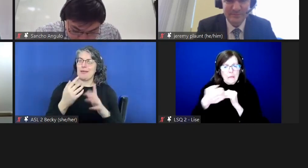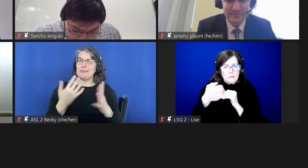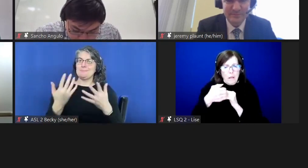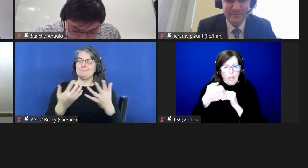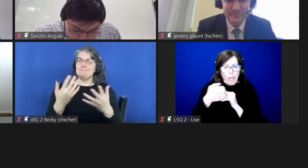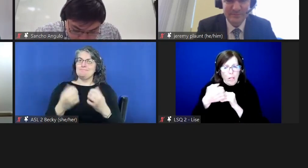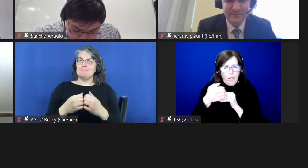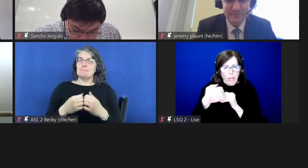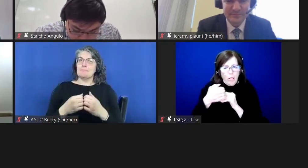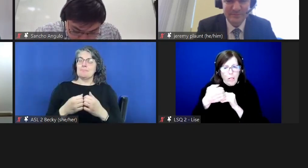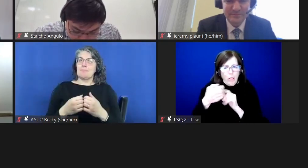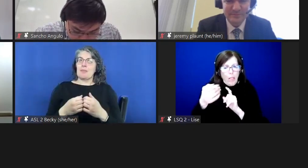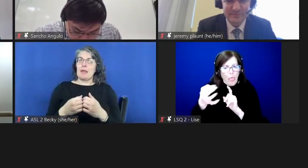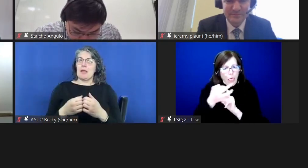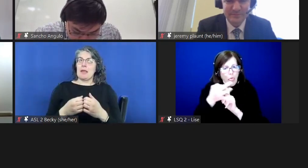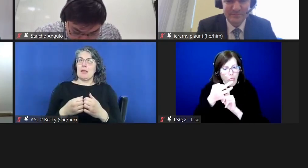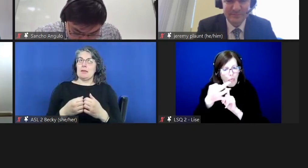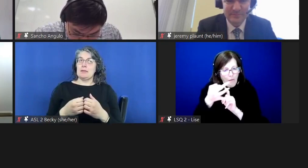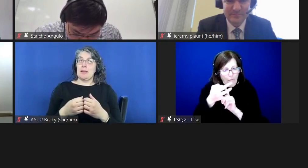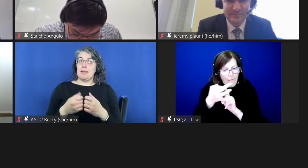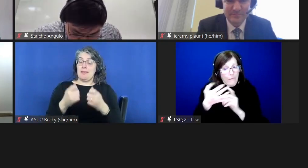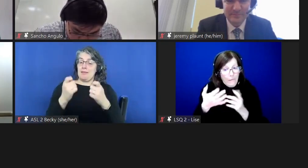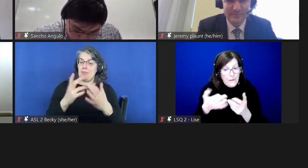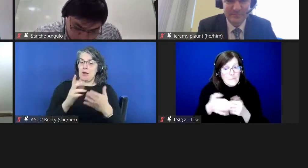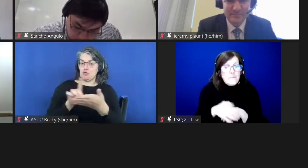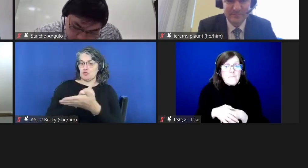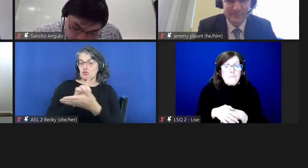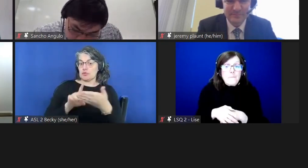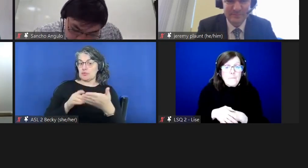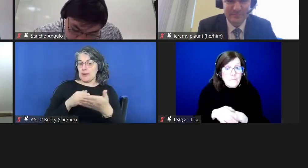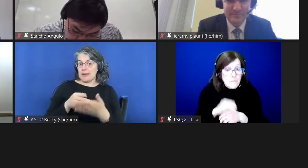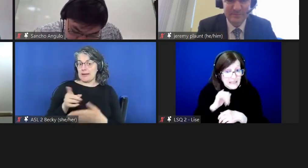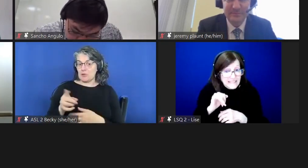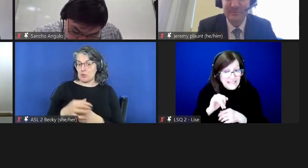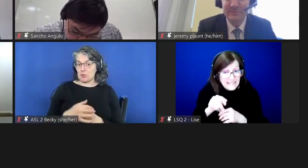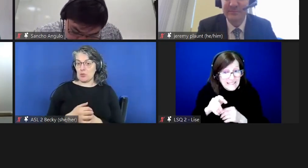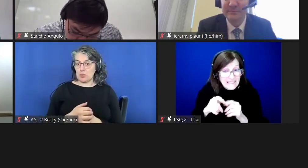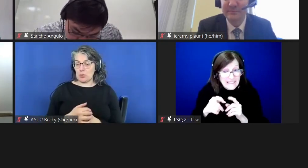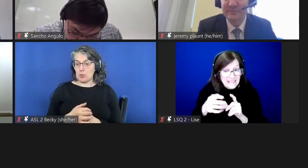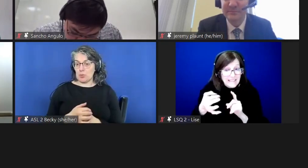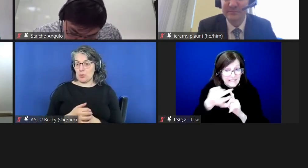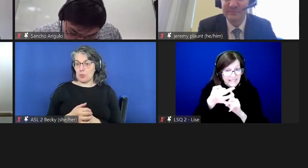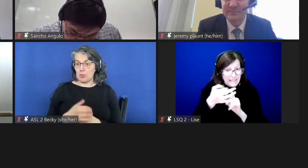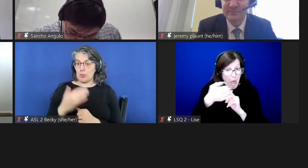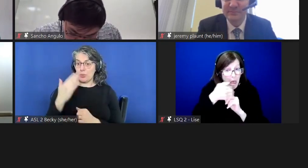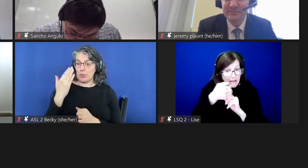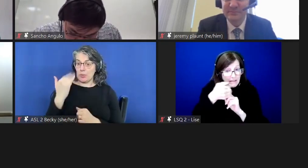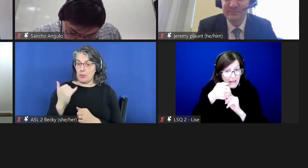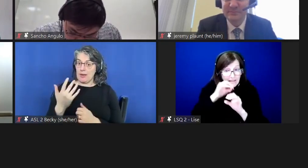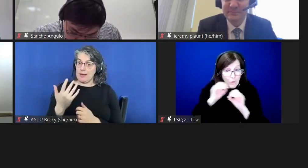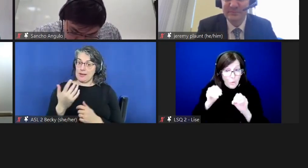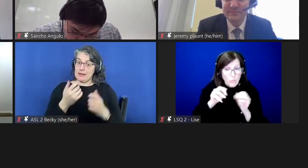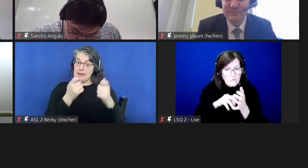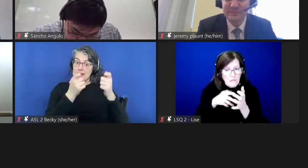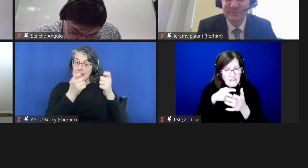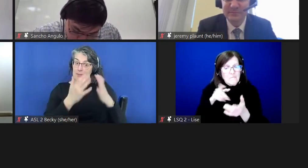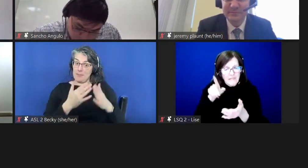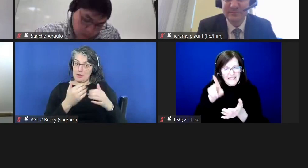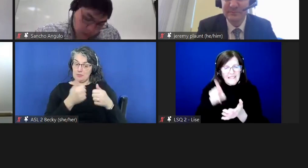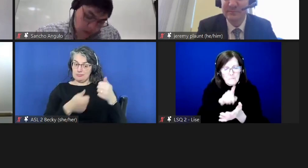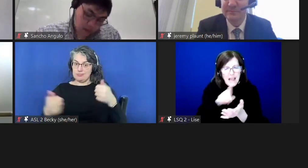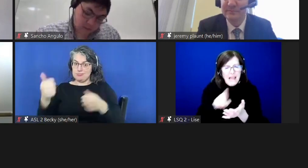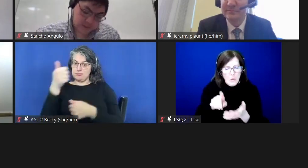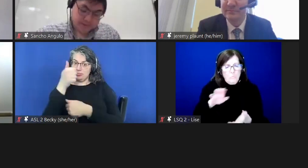En tout cas, si ce n'est pas du harcèlement, vous faites l'objet d'une discrimination en raison de